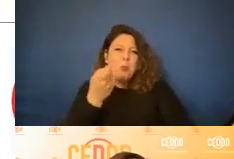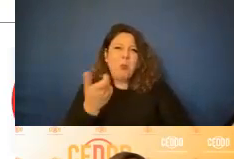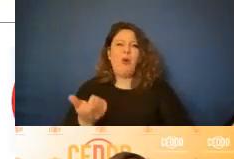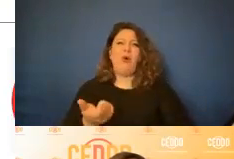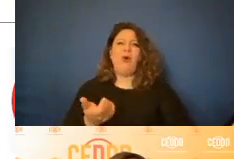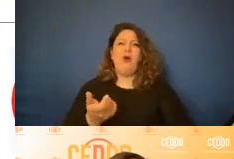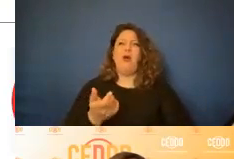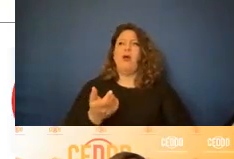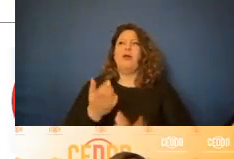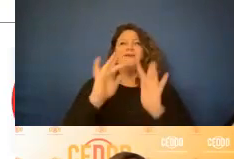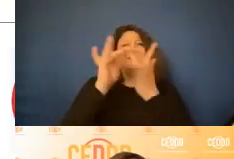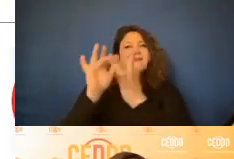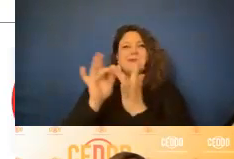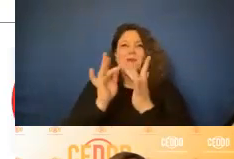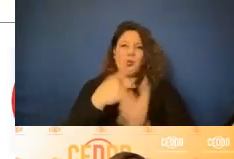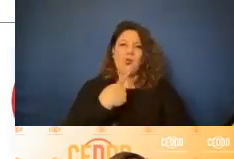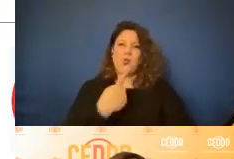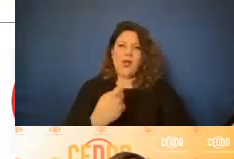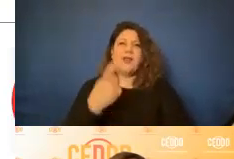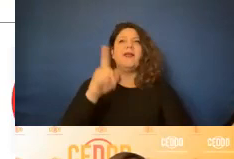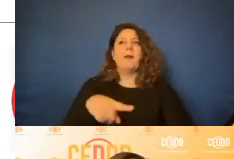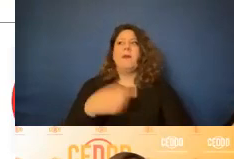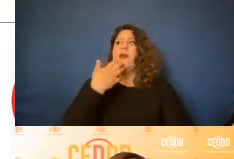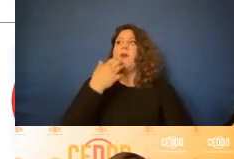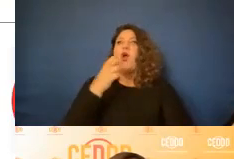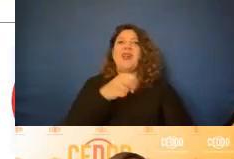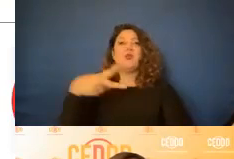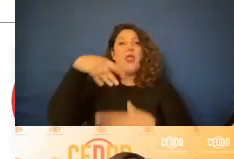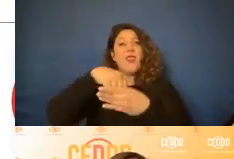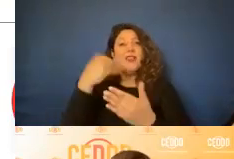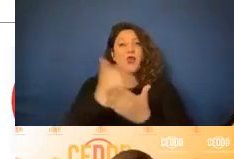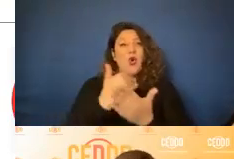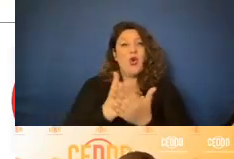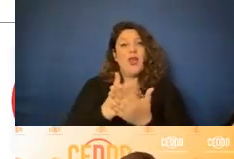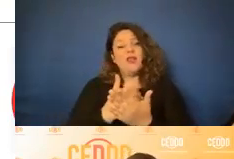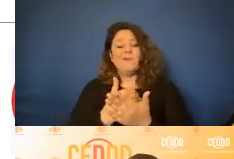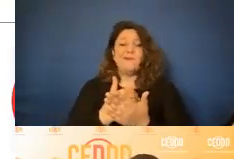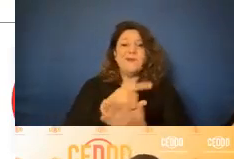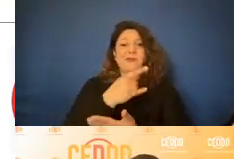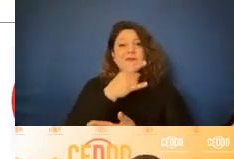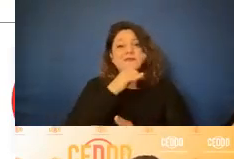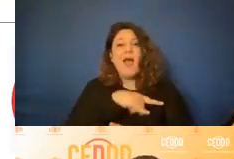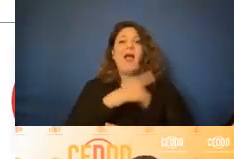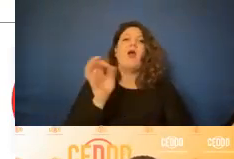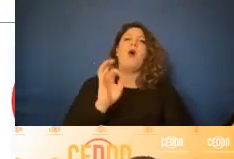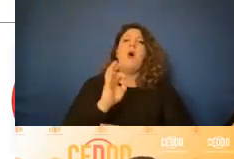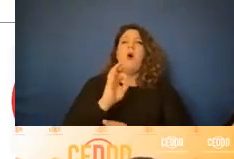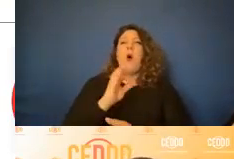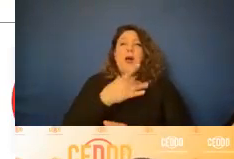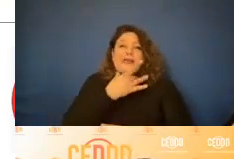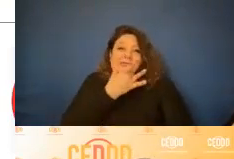interaccionar socialmente, bajo rendimiento escolar y suelen ser también personas tímidas, con dificultad para entablar relaciones,